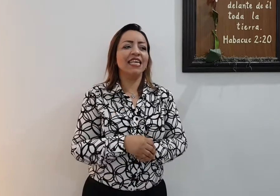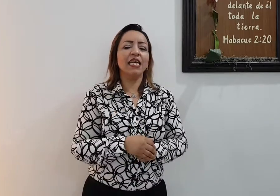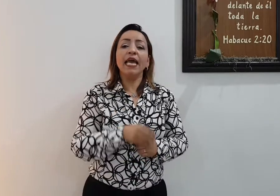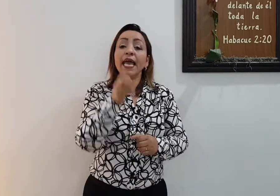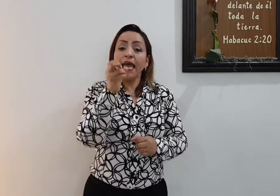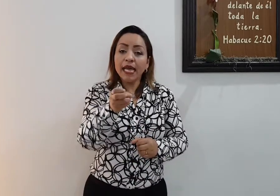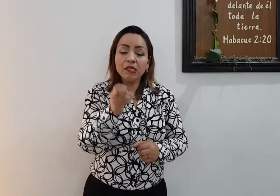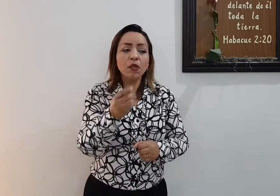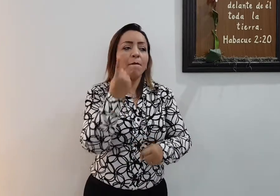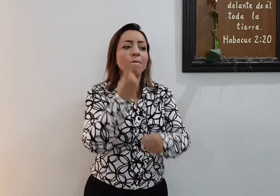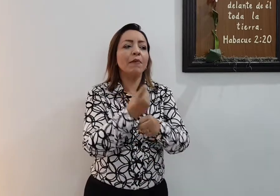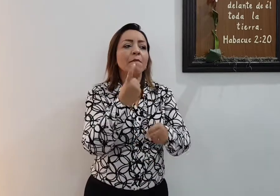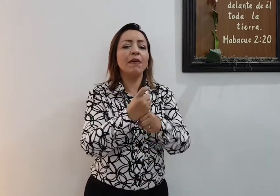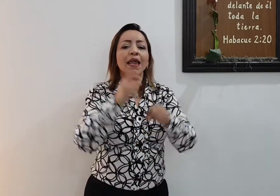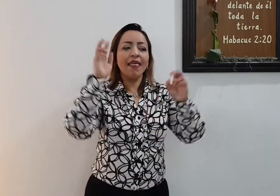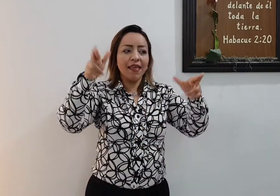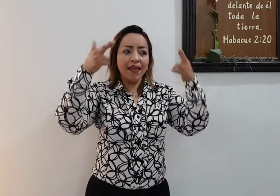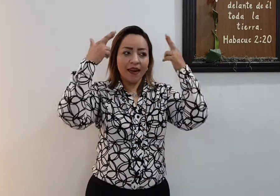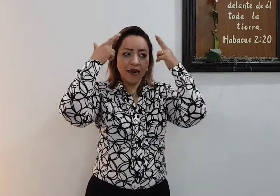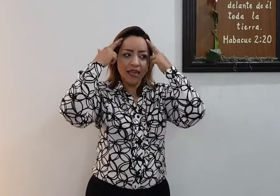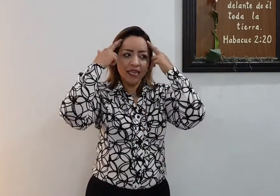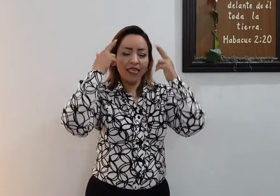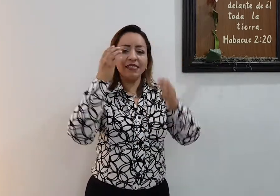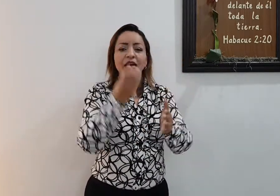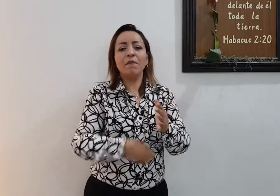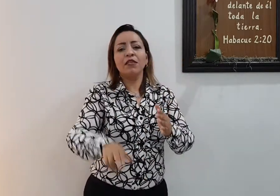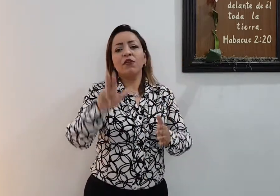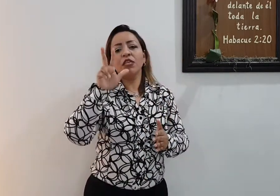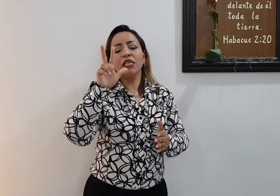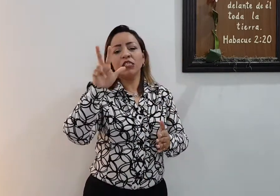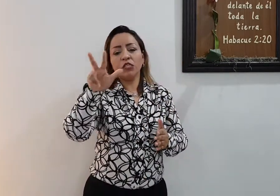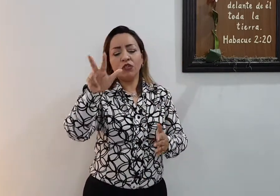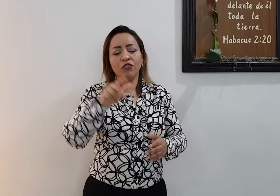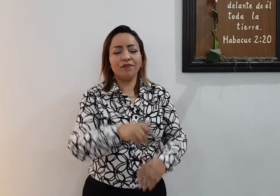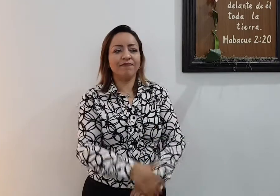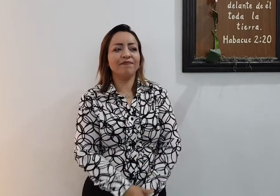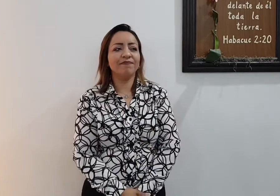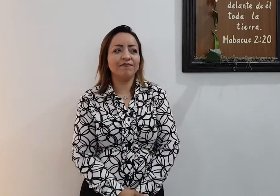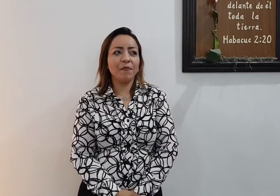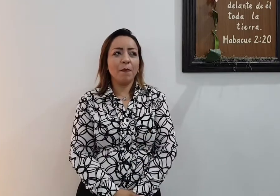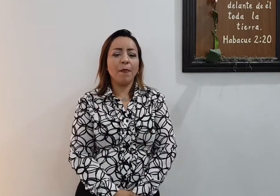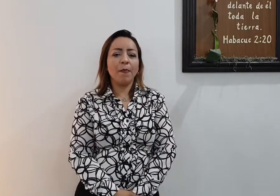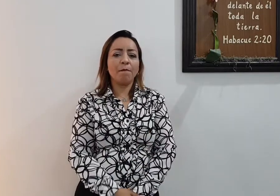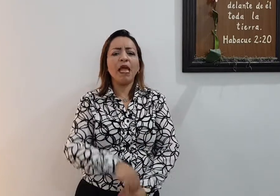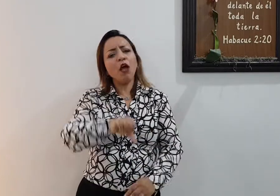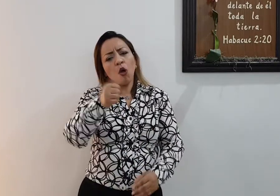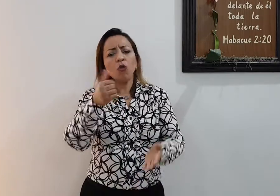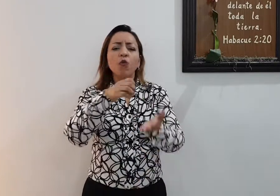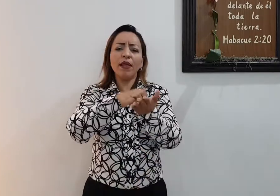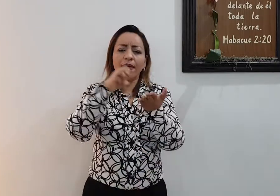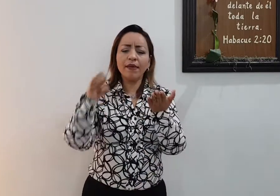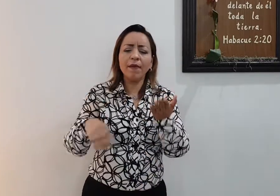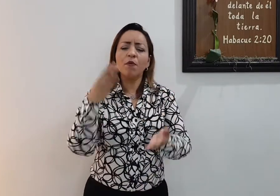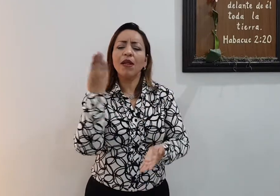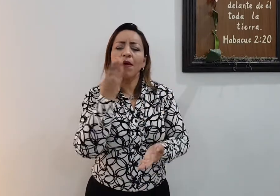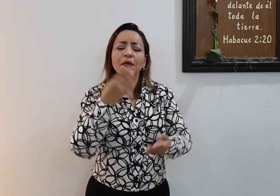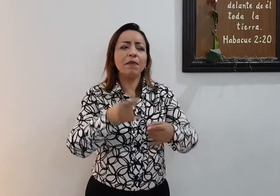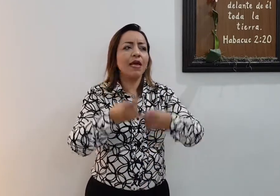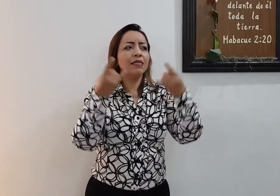anotar. Prometo no preguntarle el otro domingo. Pablo y Silas, hermanos. Pablo y Silas, por estar predicando el nombre